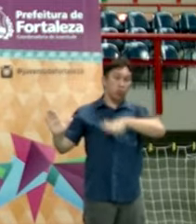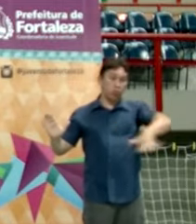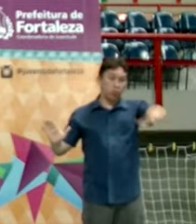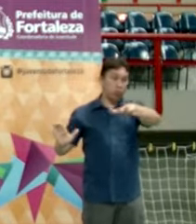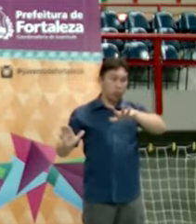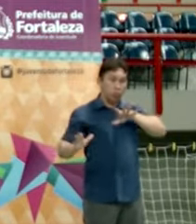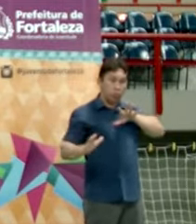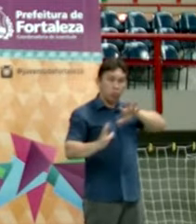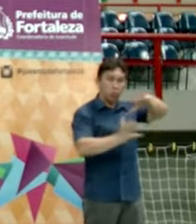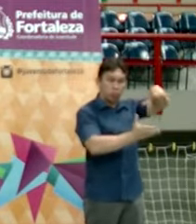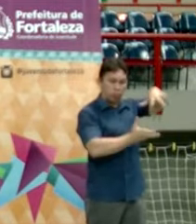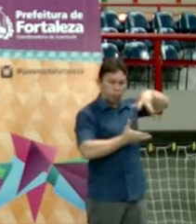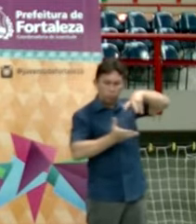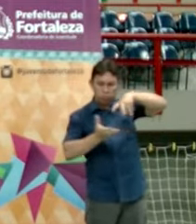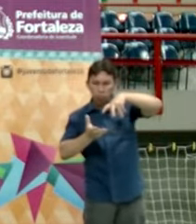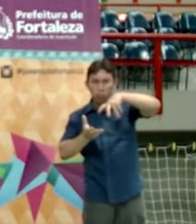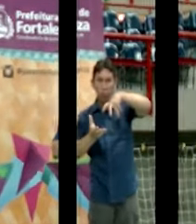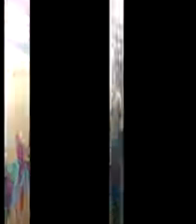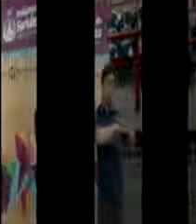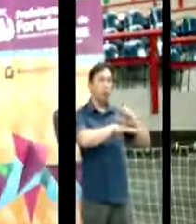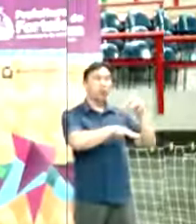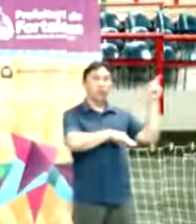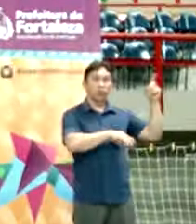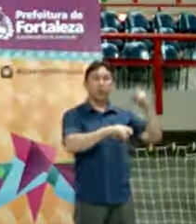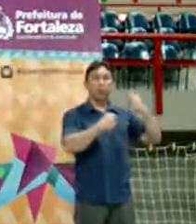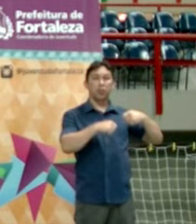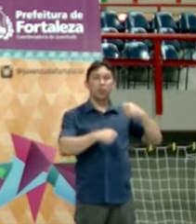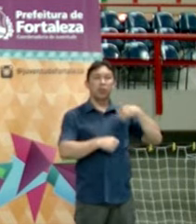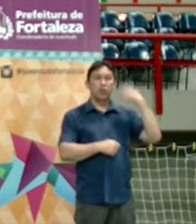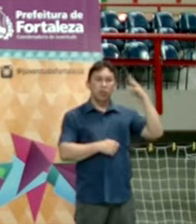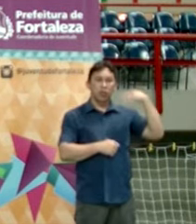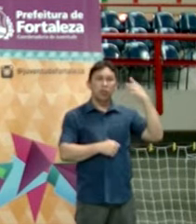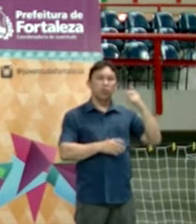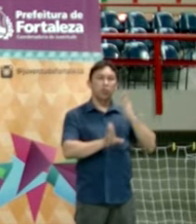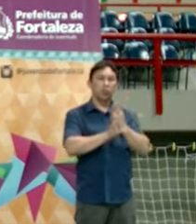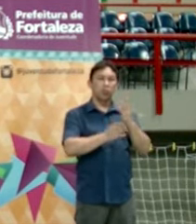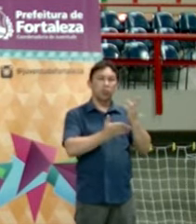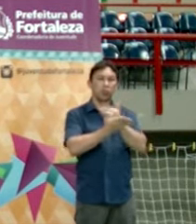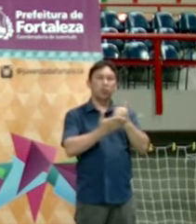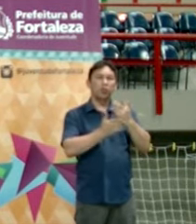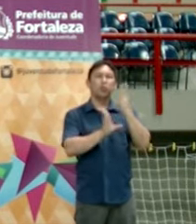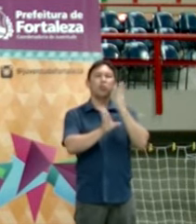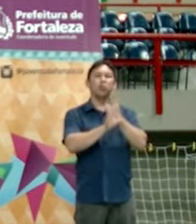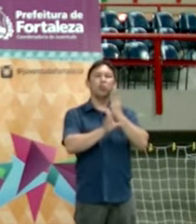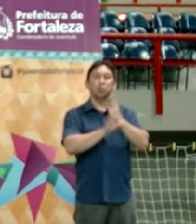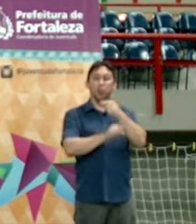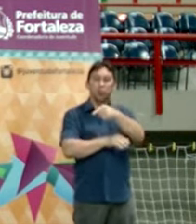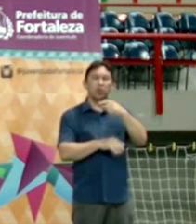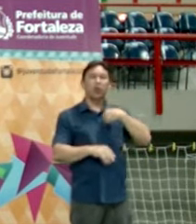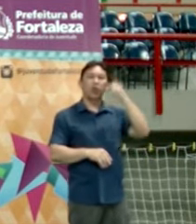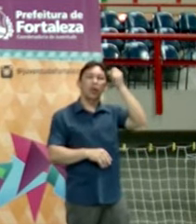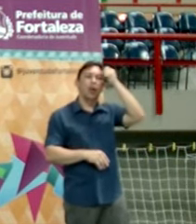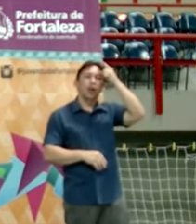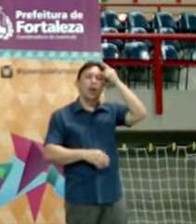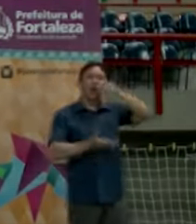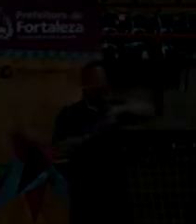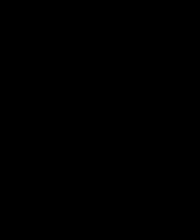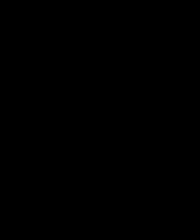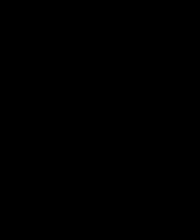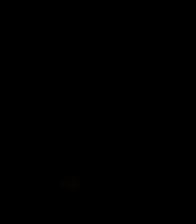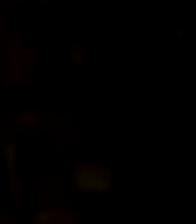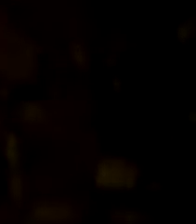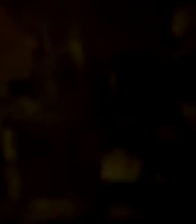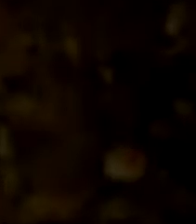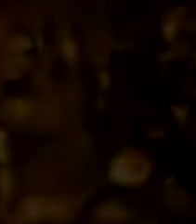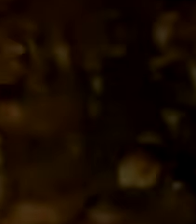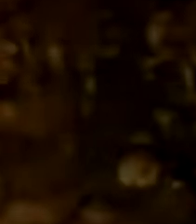existe no mundo das ideias. Trouxe um videozinho, que é um vídeo da alegoria da caverna do Platão. Então vai lá.